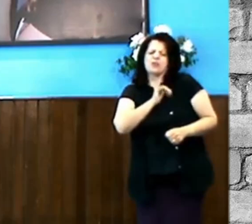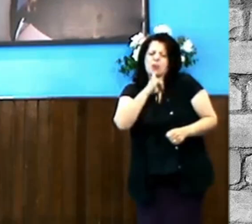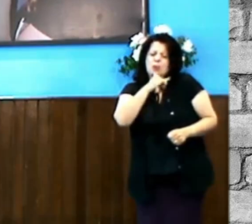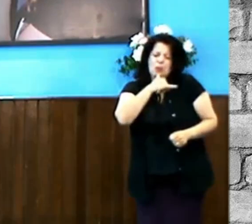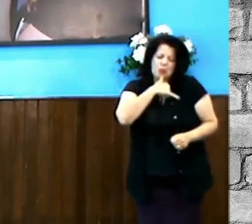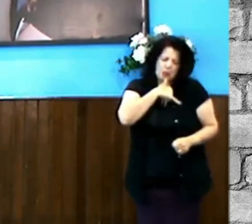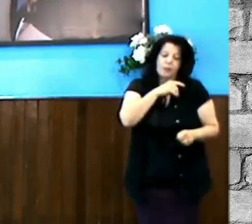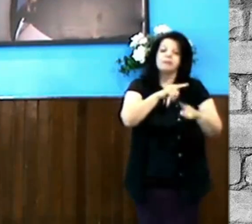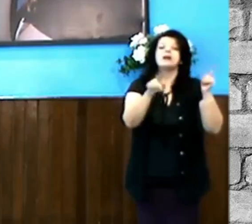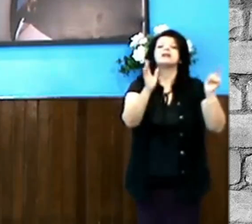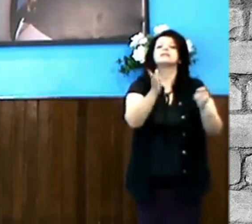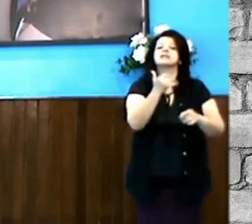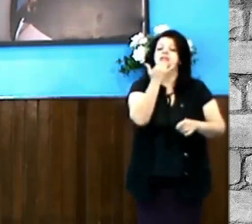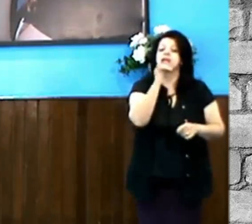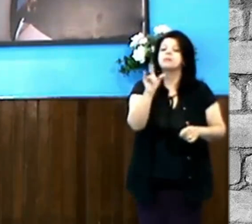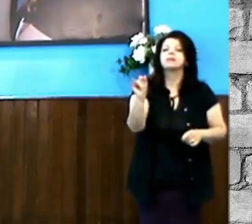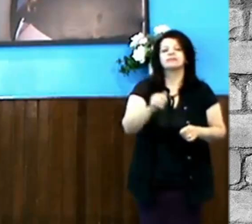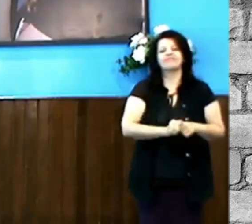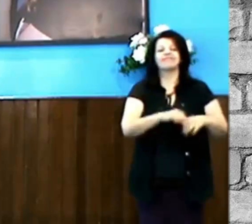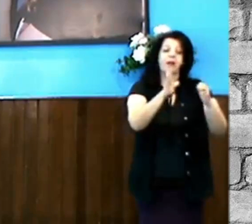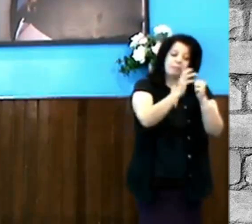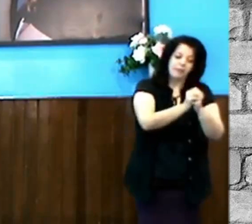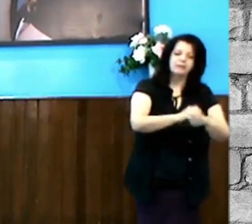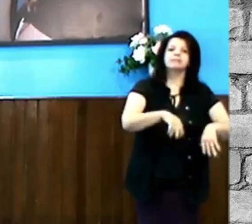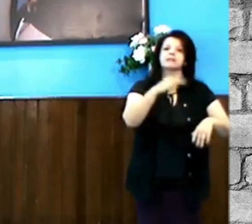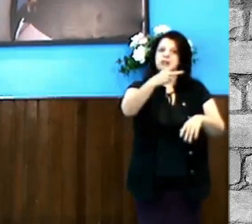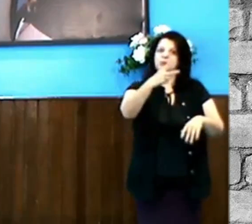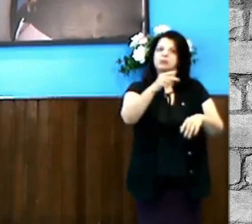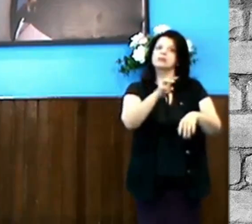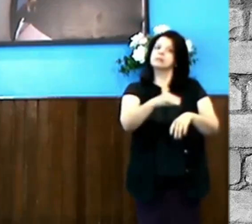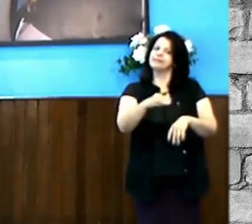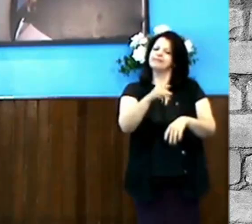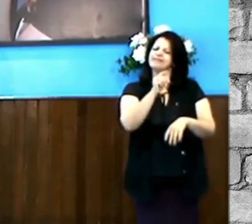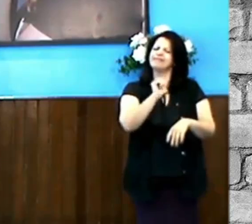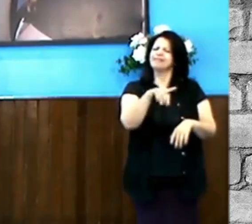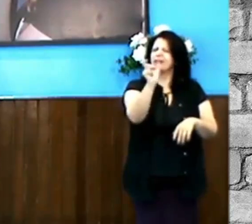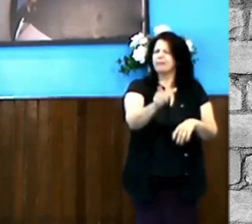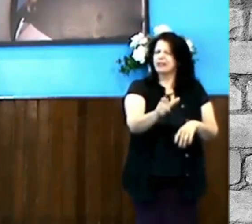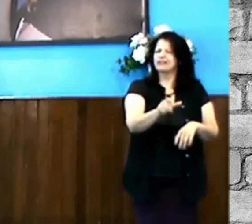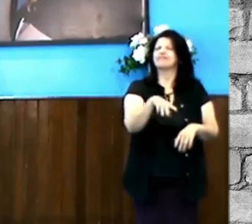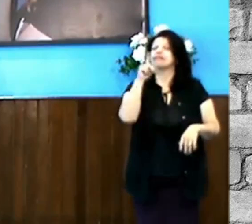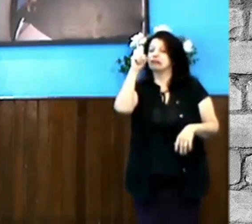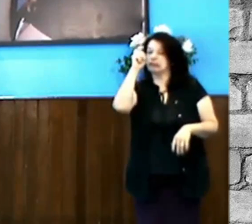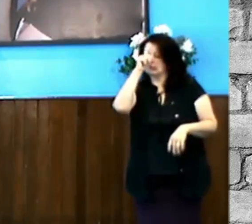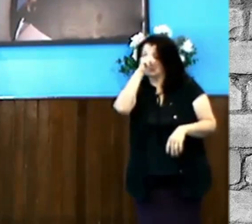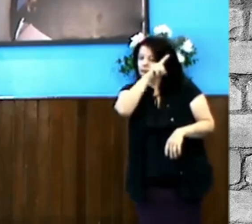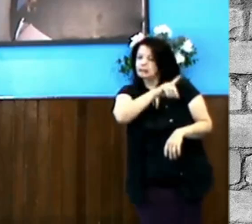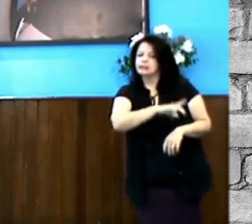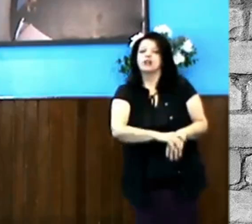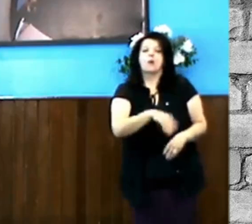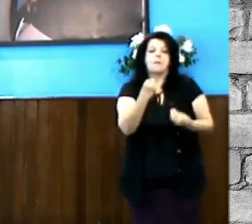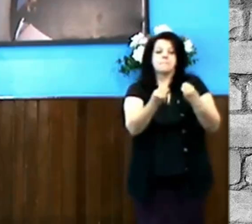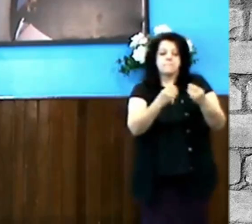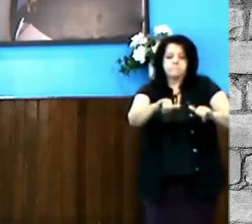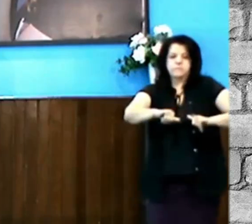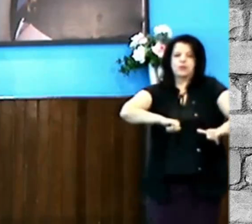perdoei ele, pastor, eu perdoei ele. E eu dizia: amém, irmão, que bom. Daqui 2 minutos ele falava assim: olha, pastor, mas foi duro. Como eu